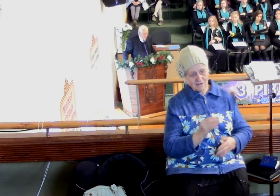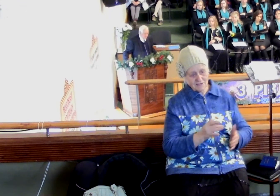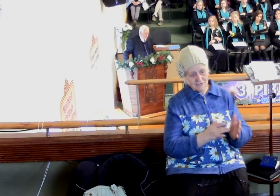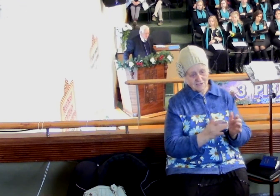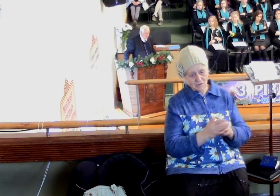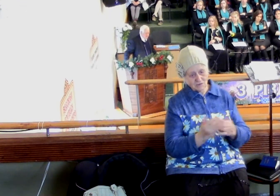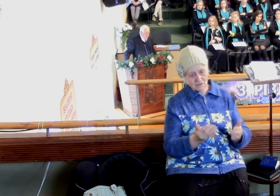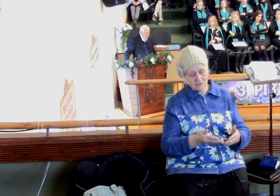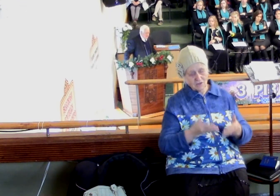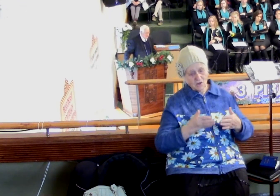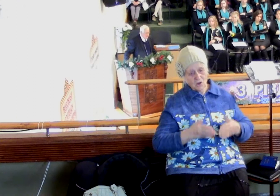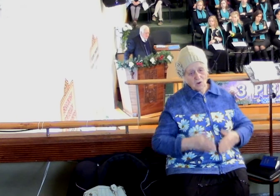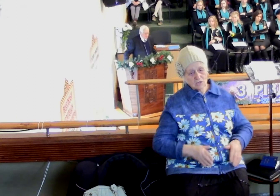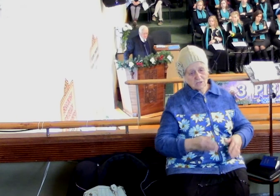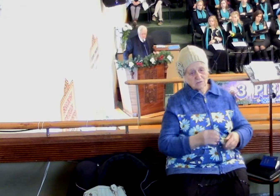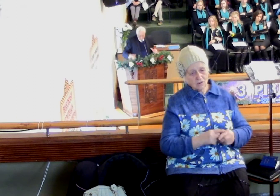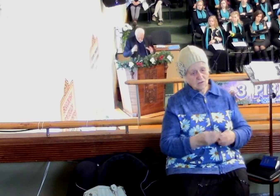конфет.